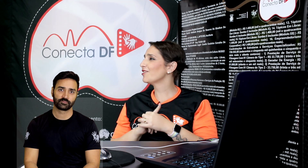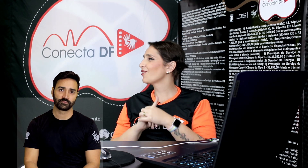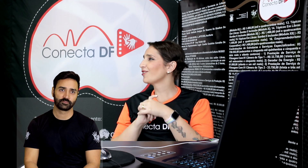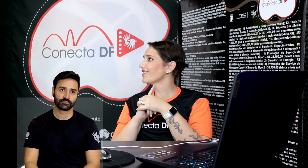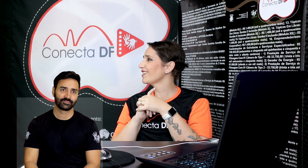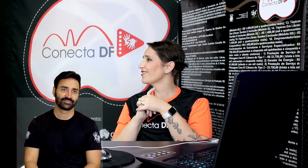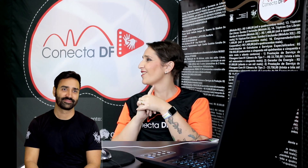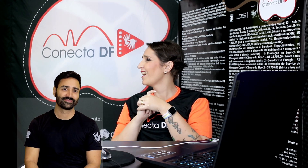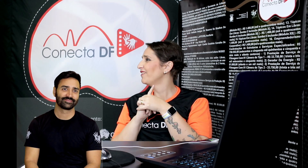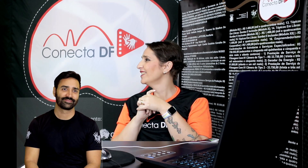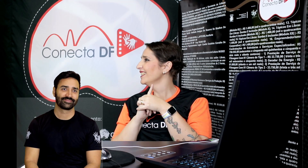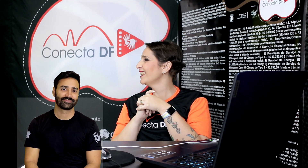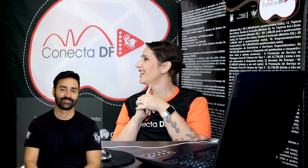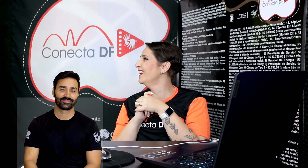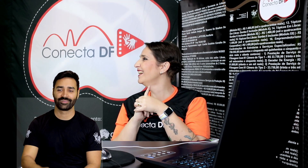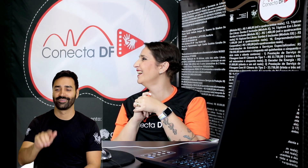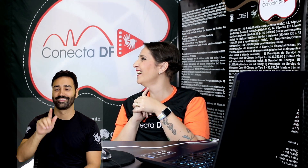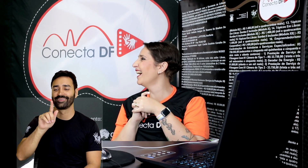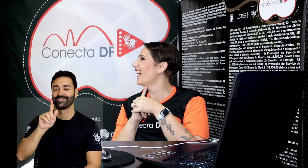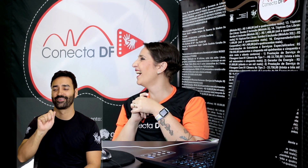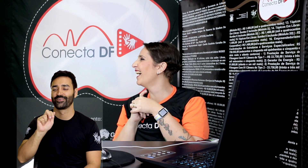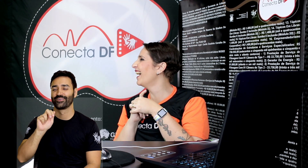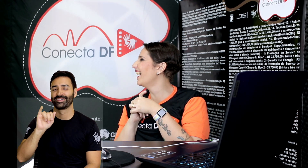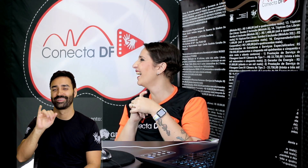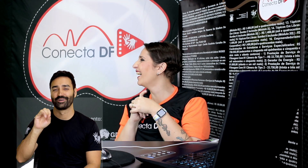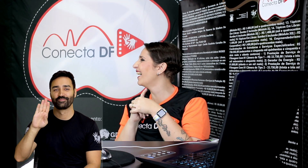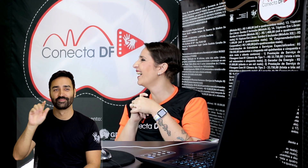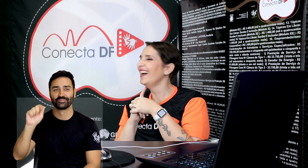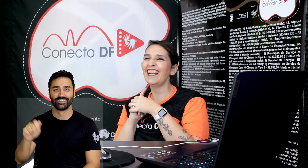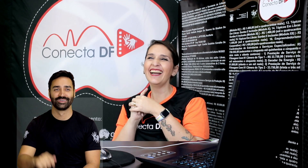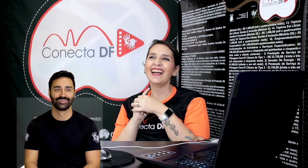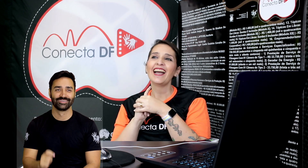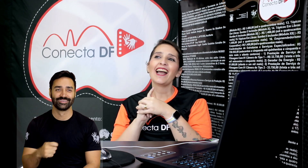Goiaba. Gente, eu adoro o sinal de goiaba.